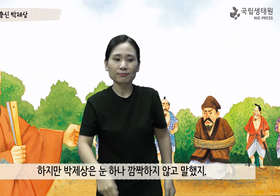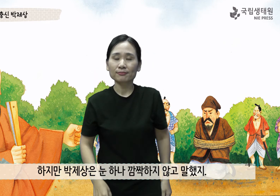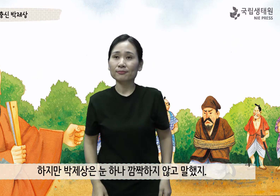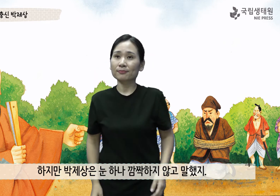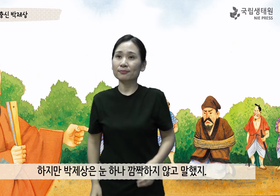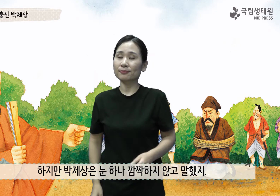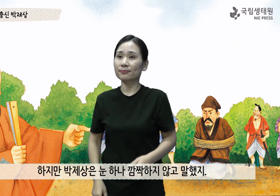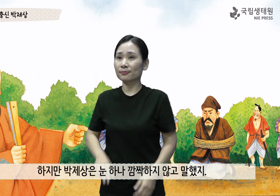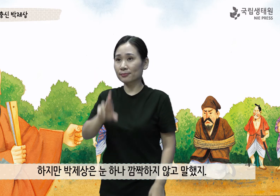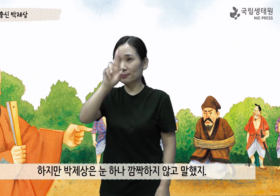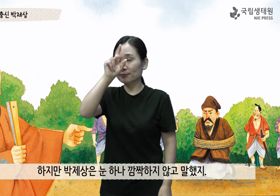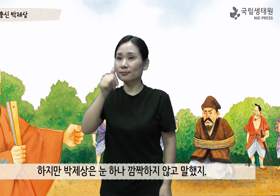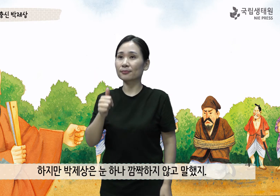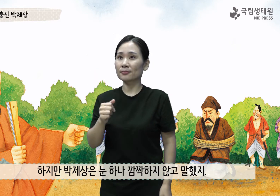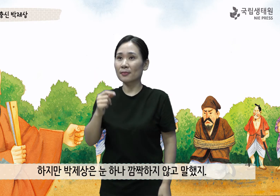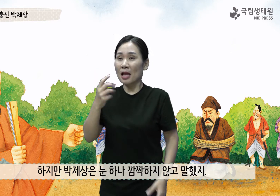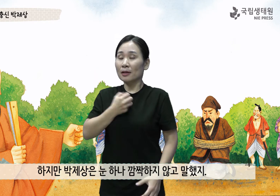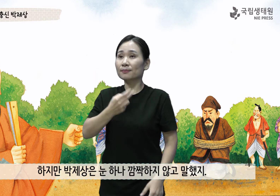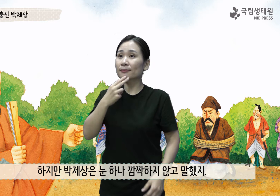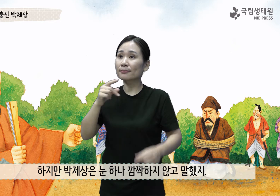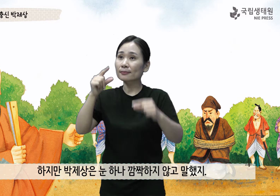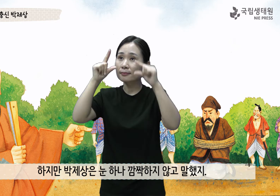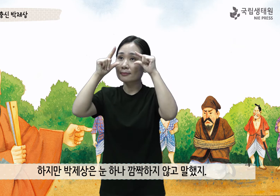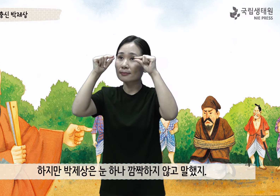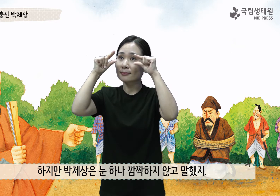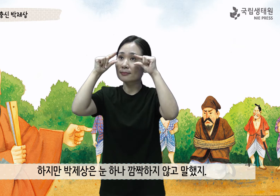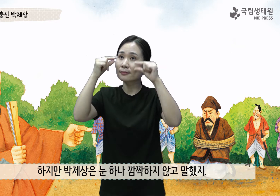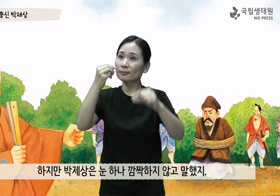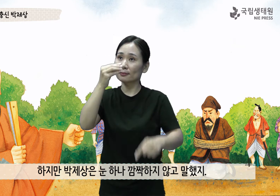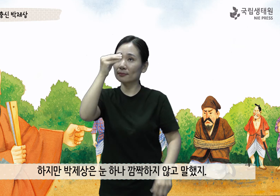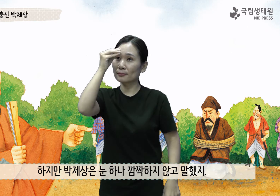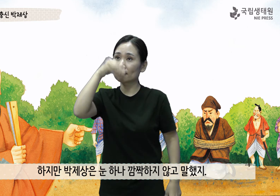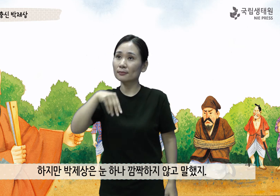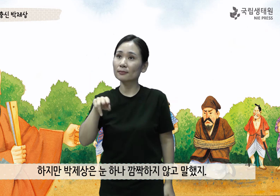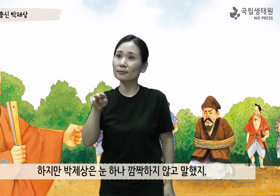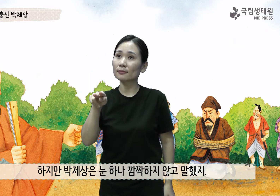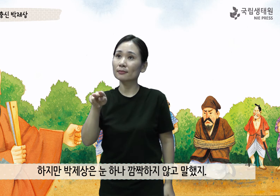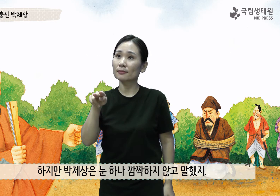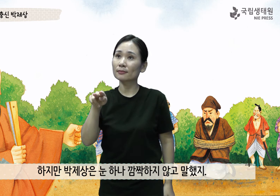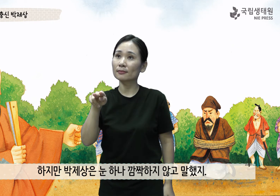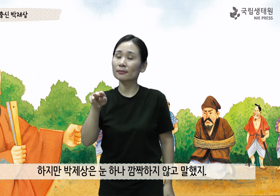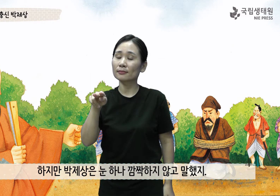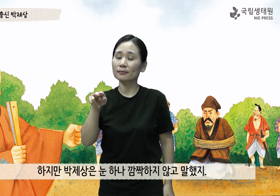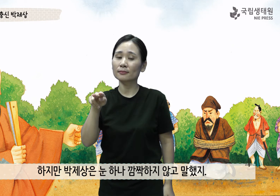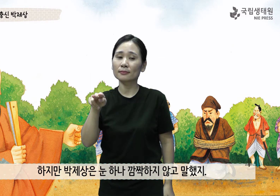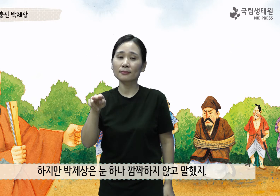하지만 박재상은 눈 하나 깜짝하지 않고 말했지.